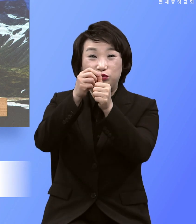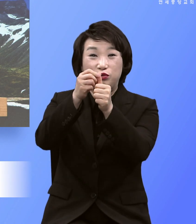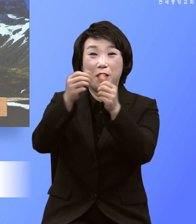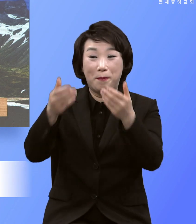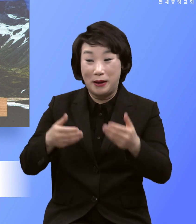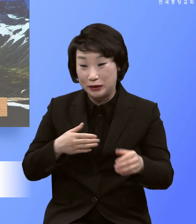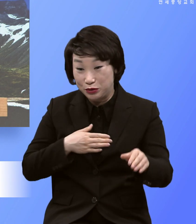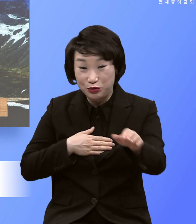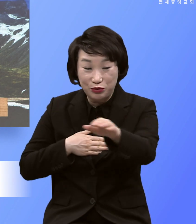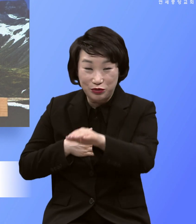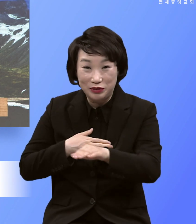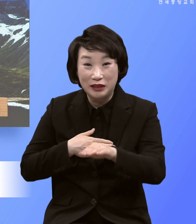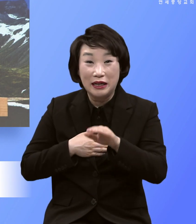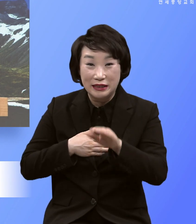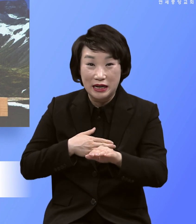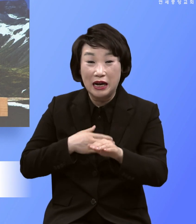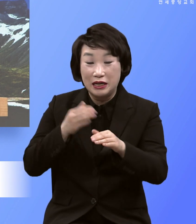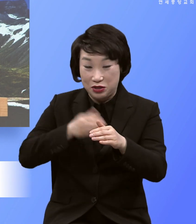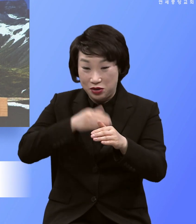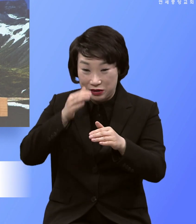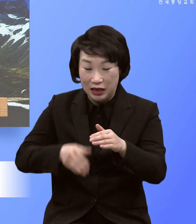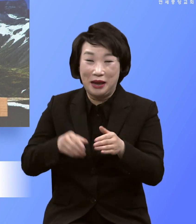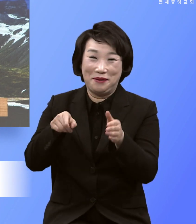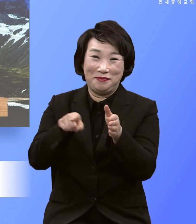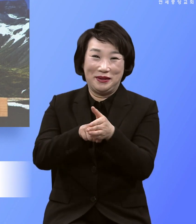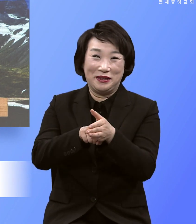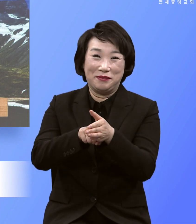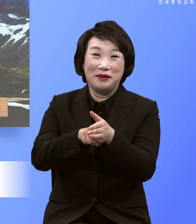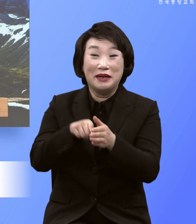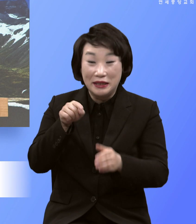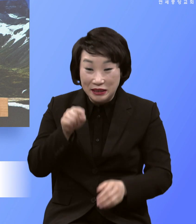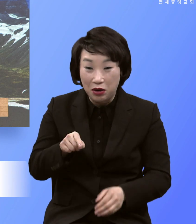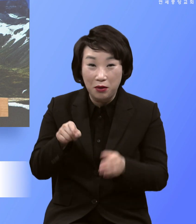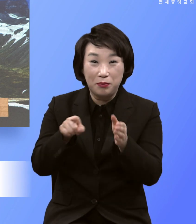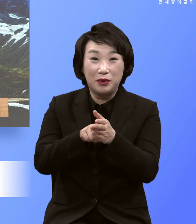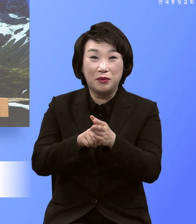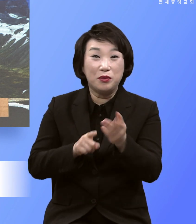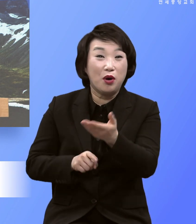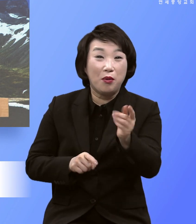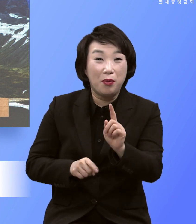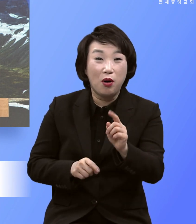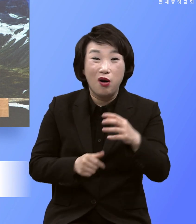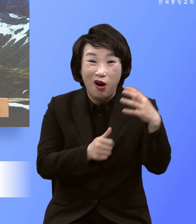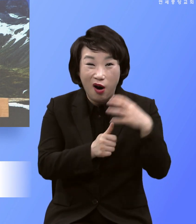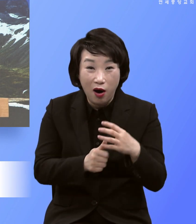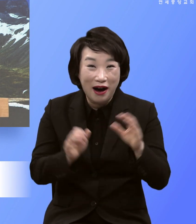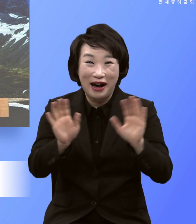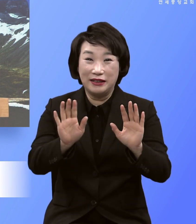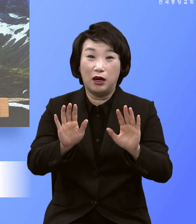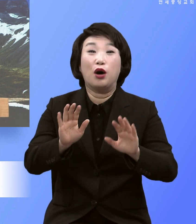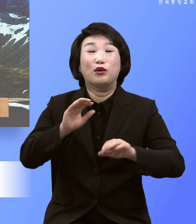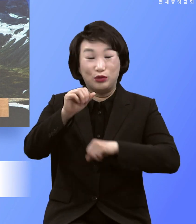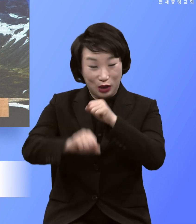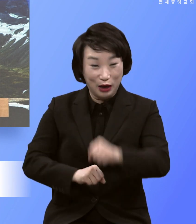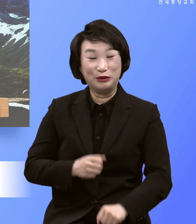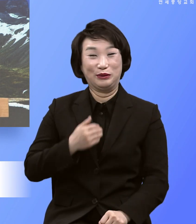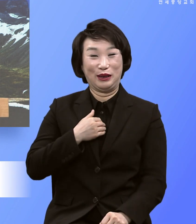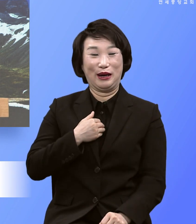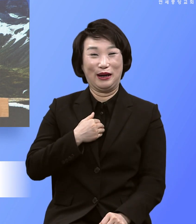구원받은 절대적인 믿음. 믿음은 억압받는 게 아니라 자유한